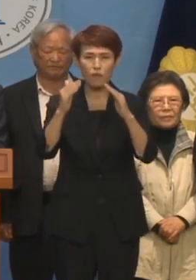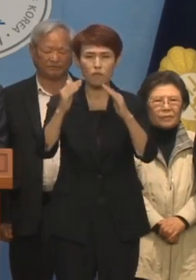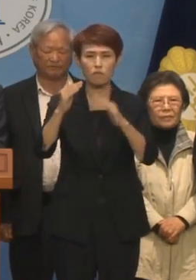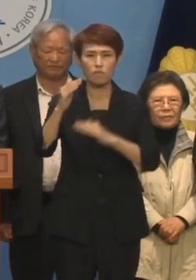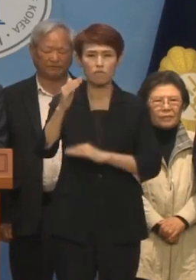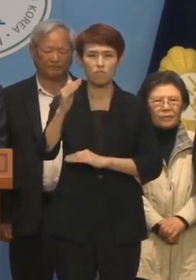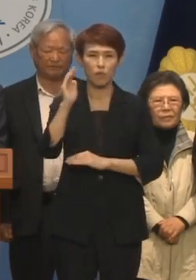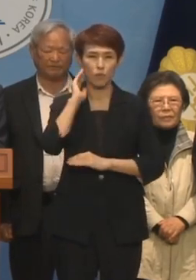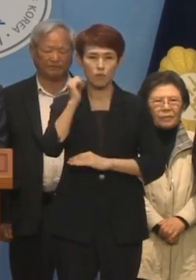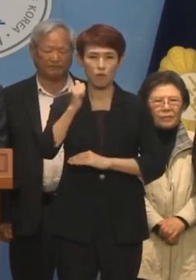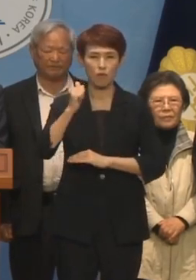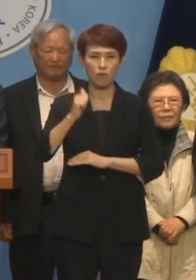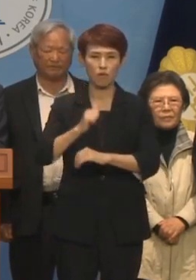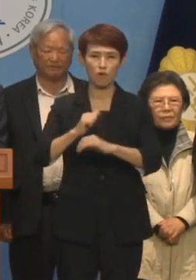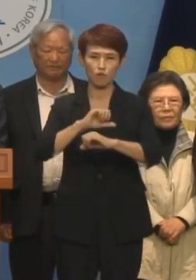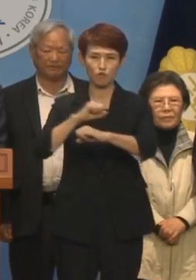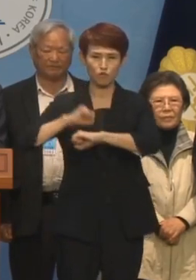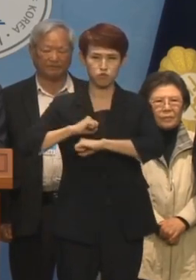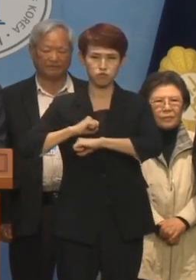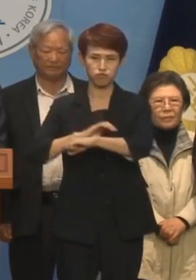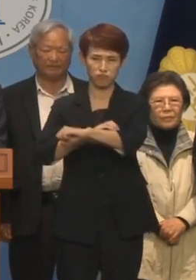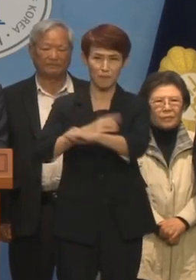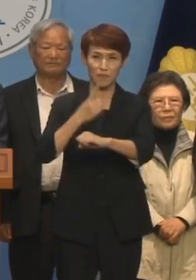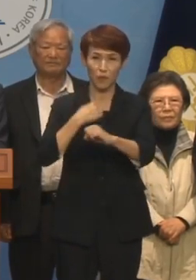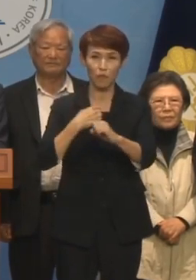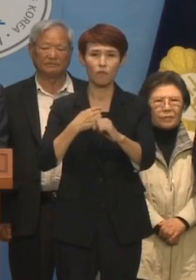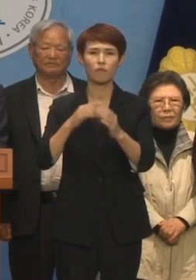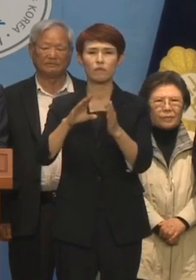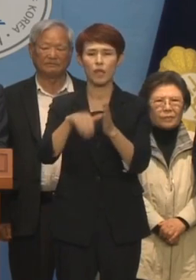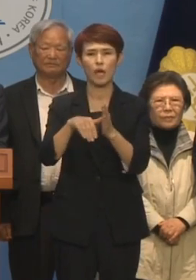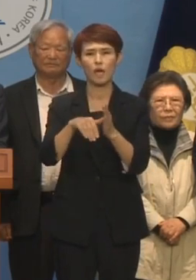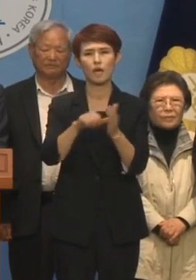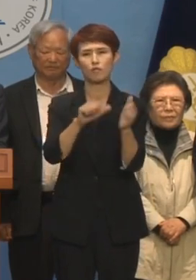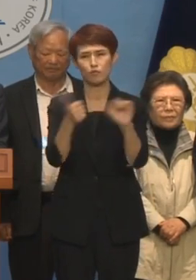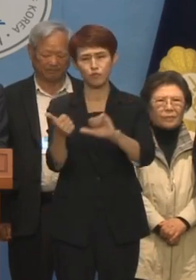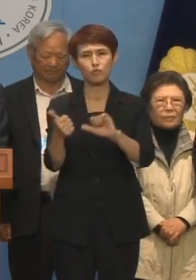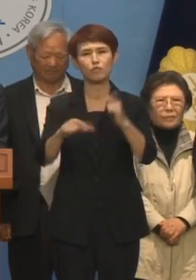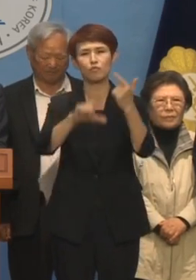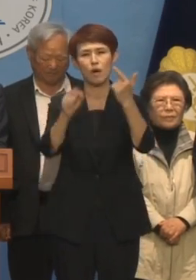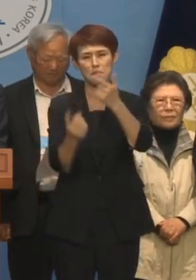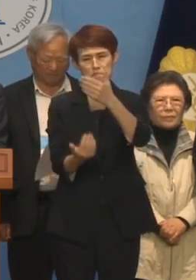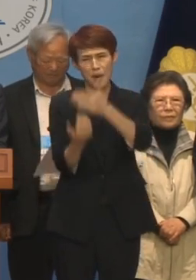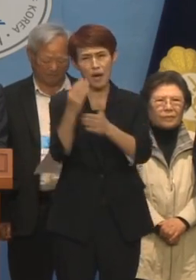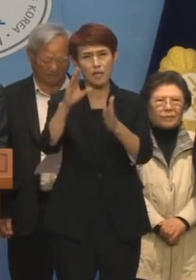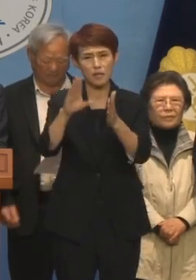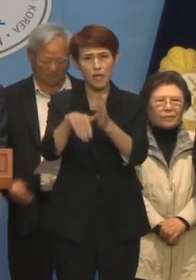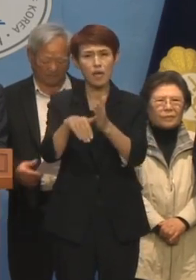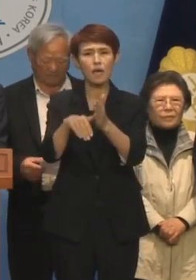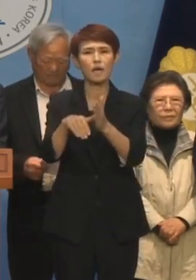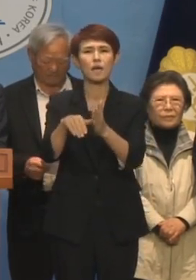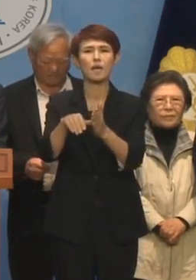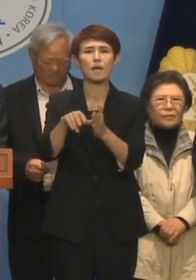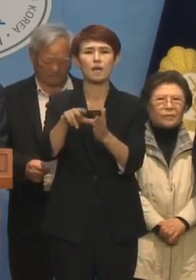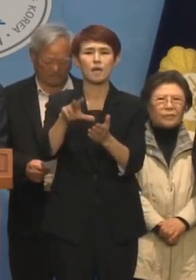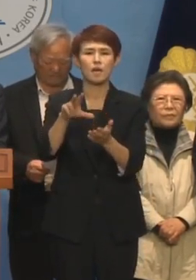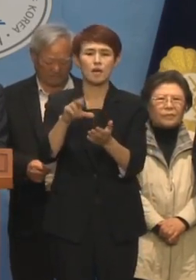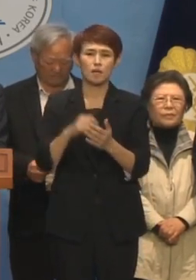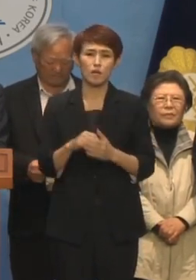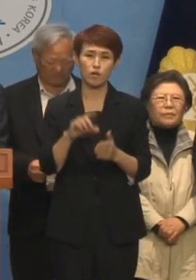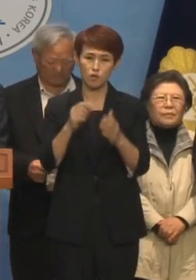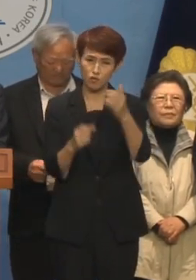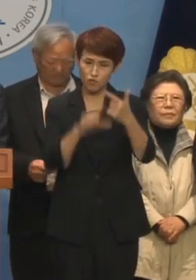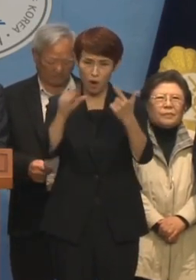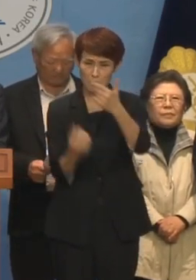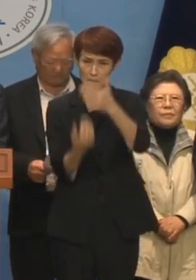독재 정권은 종식한 87년 6월 항쟁의 기폭제가 되신 분입니다.